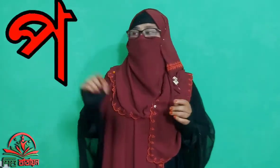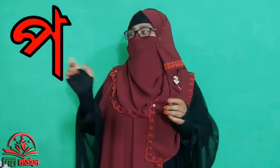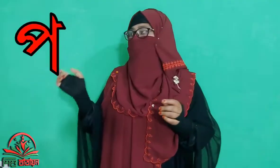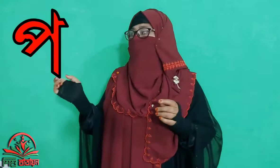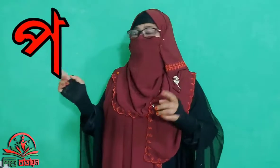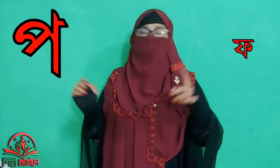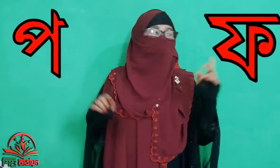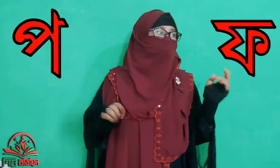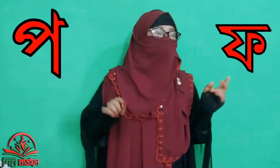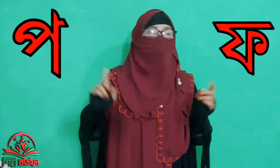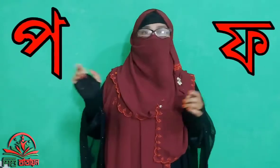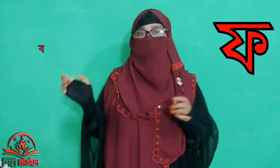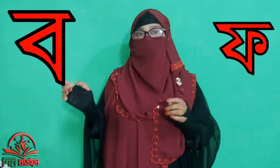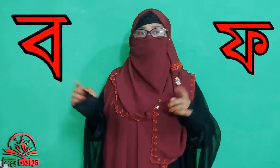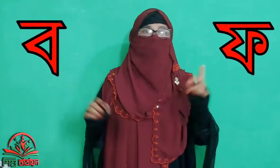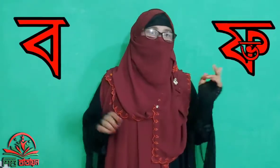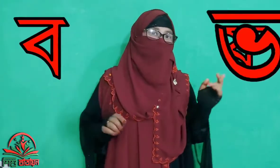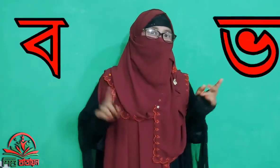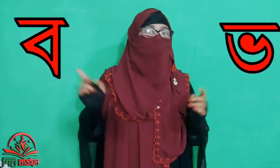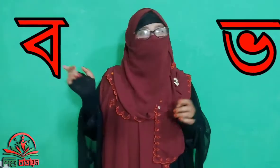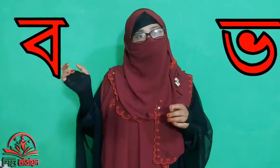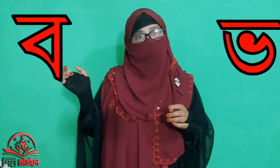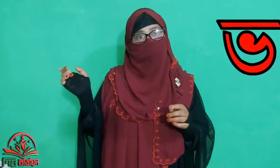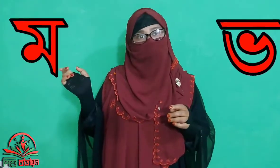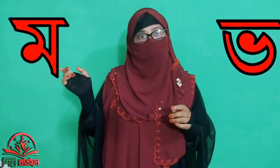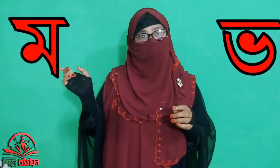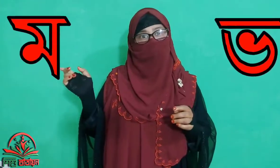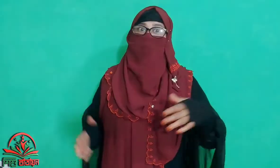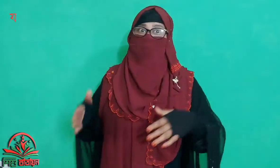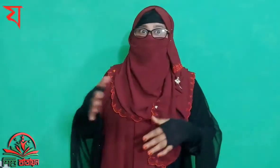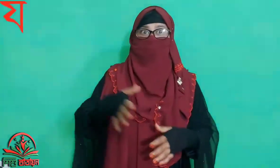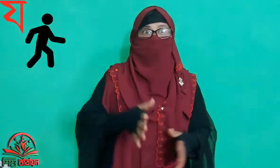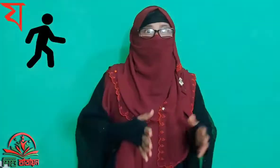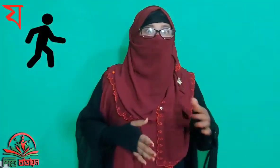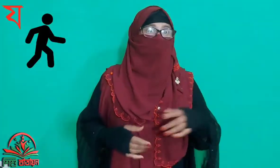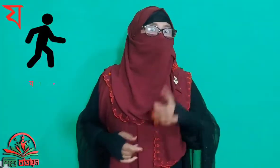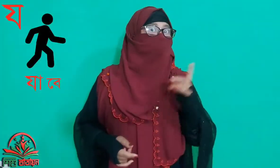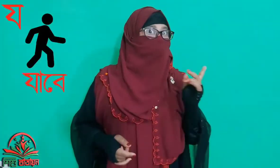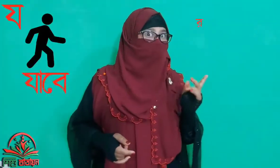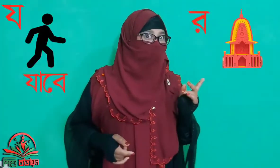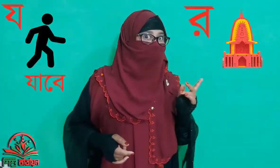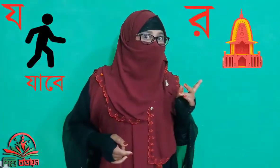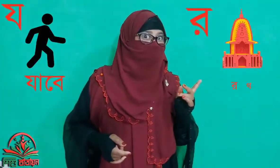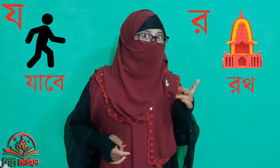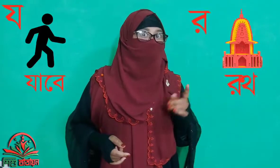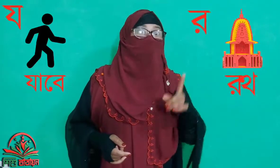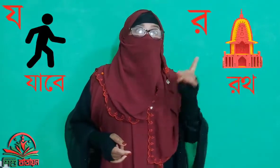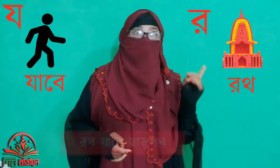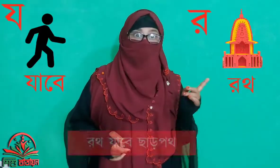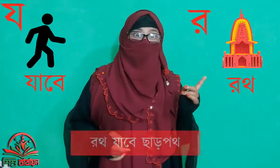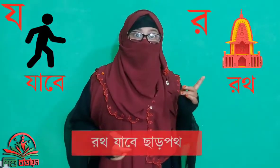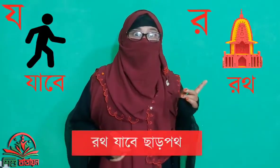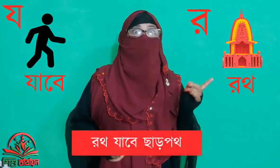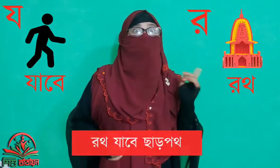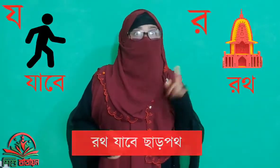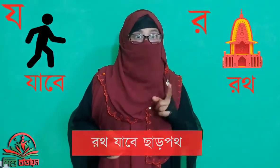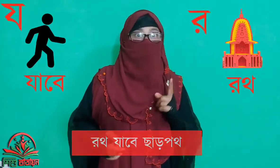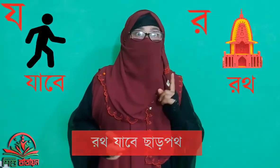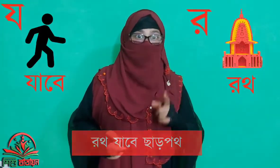প ফ ব ভ ম জয়ে যাবে রয়ে রথ রথ যাবে ছাড়